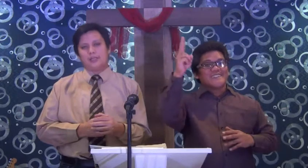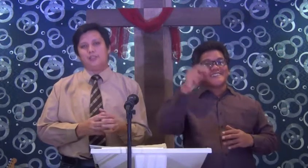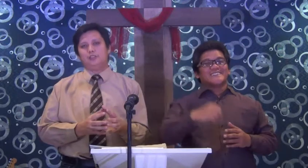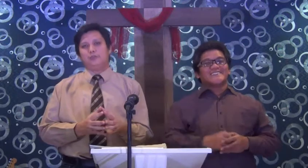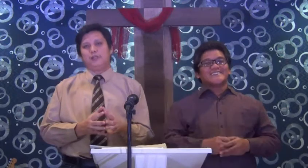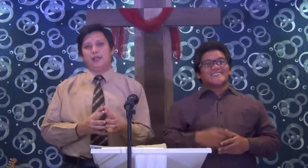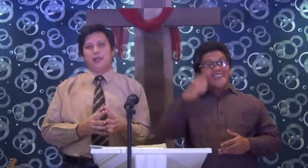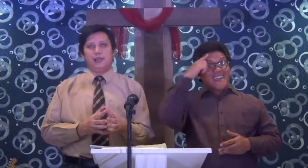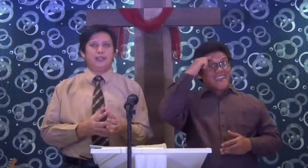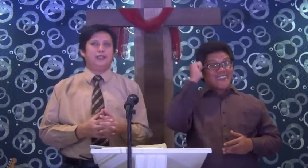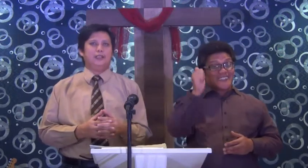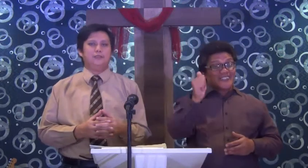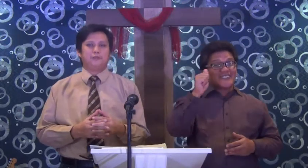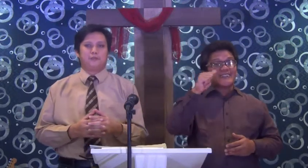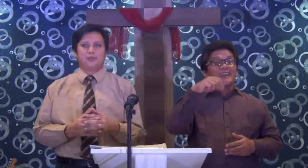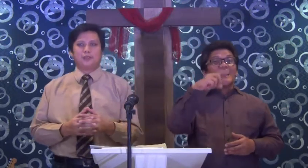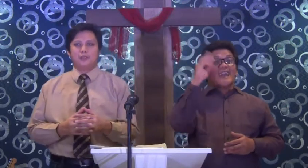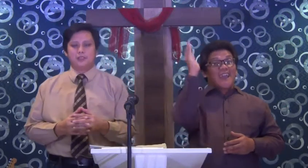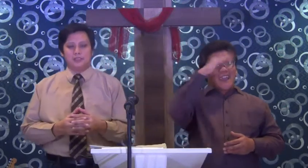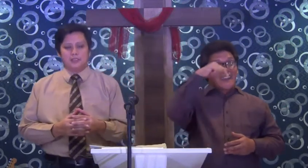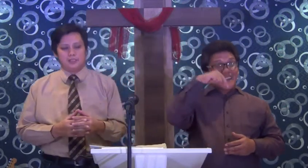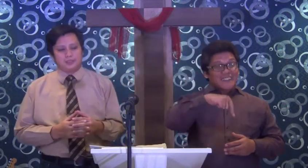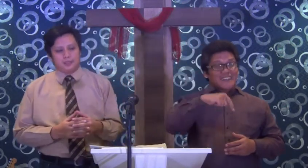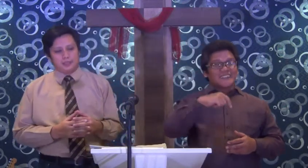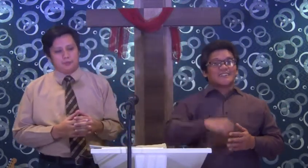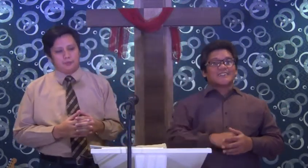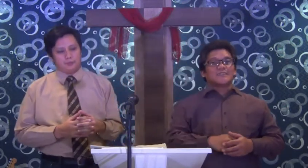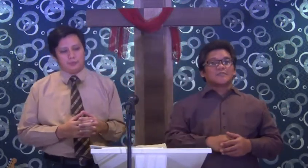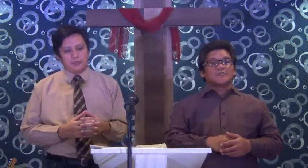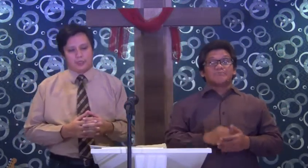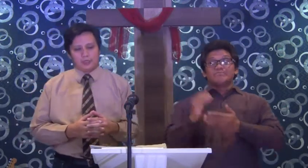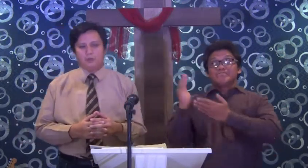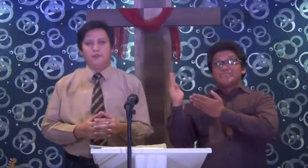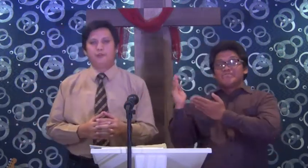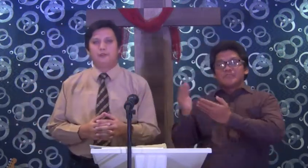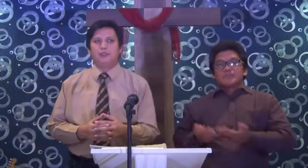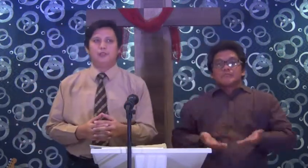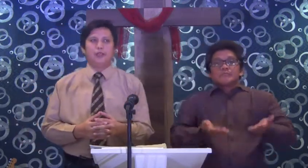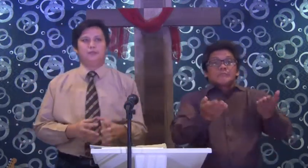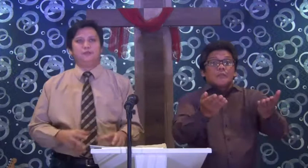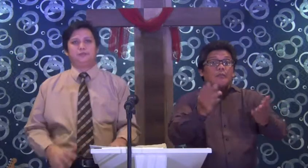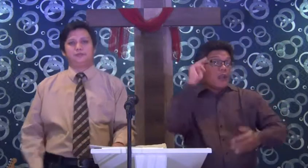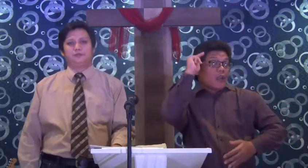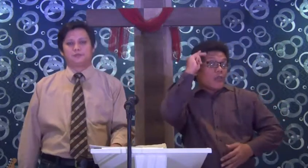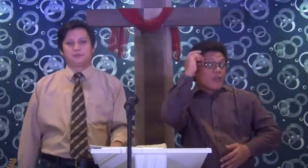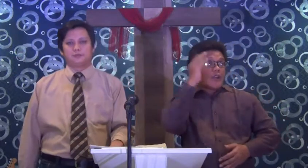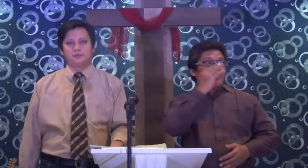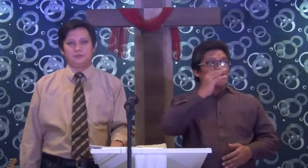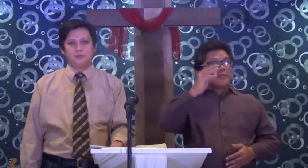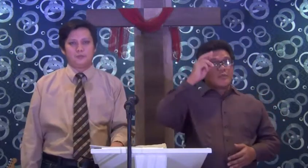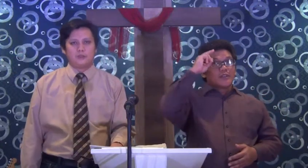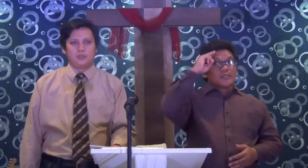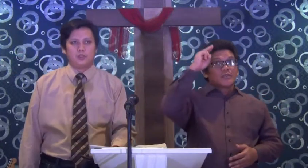Oleh karena itu, pada hari ini saya mau memberikan renungan firman Tuhan,